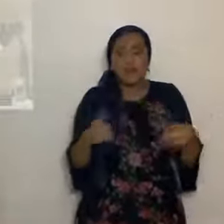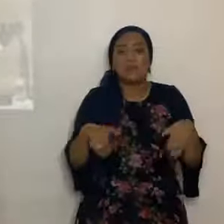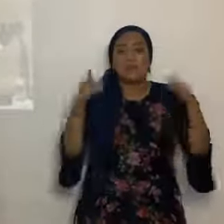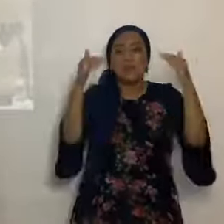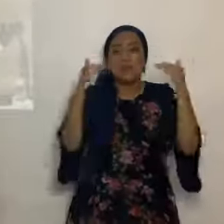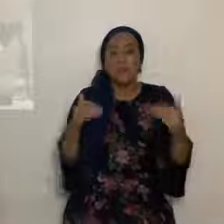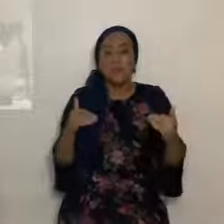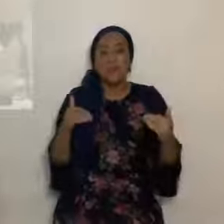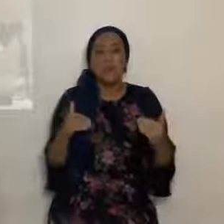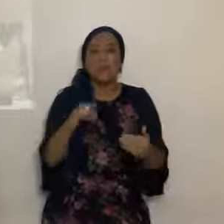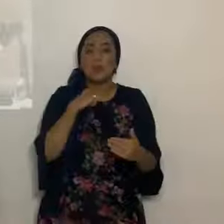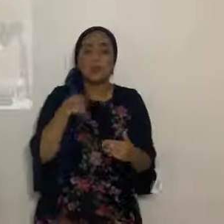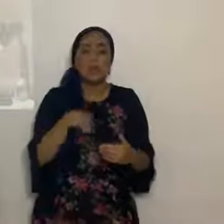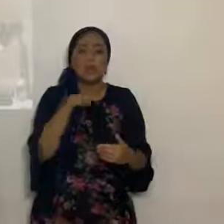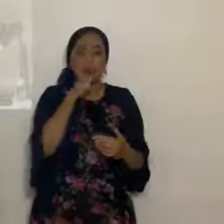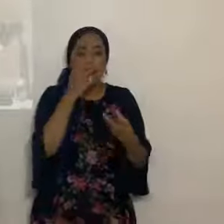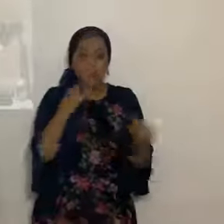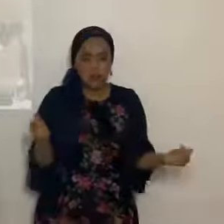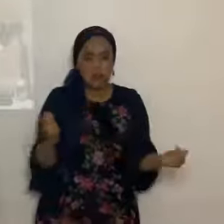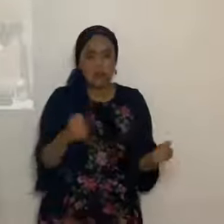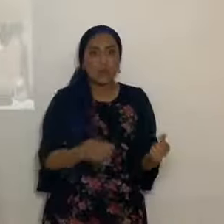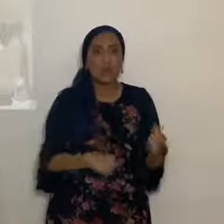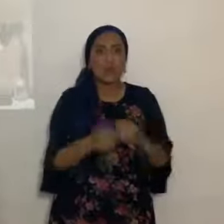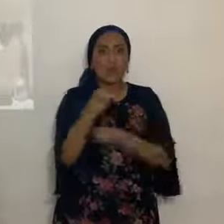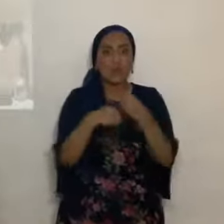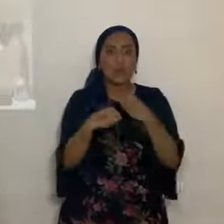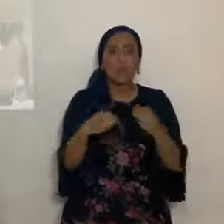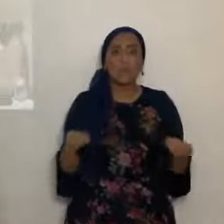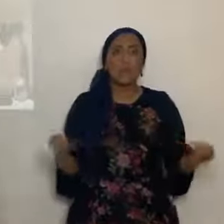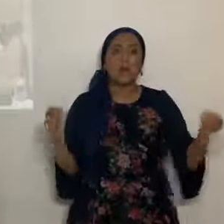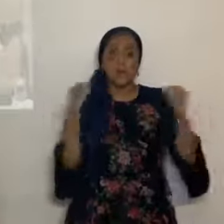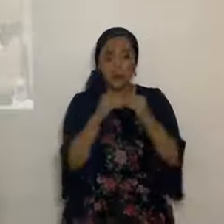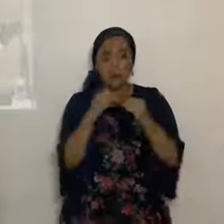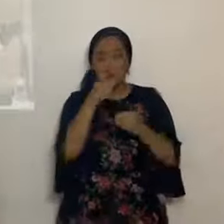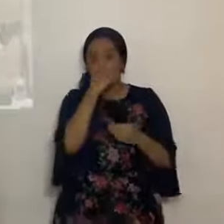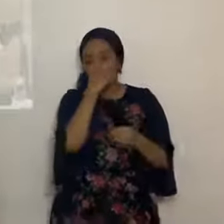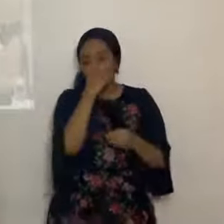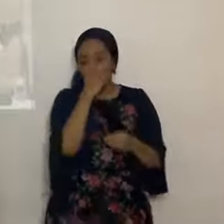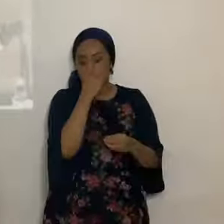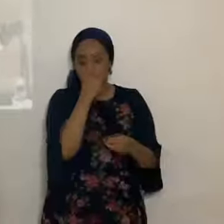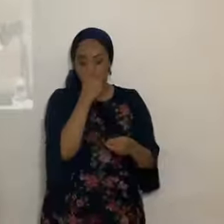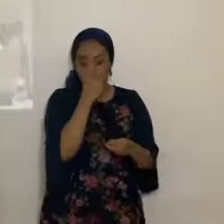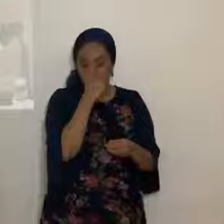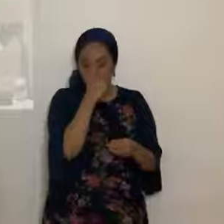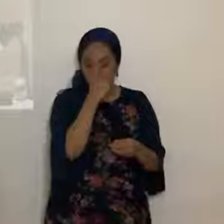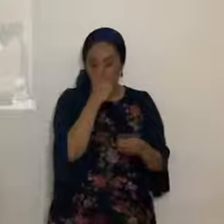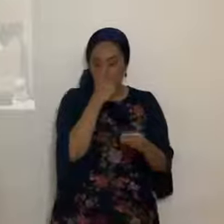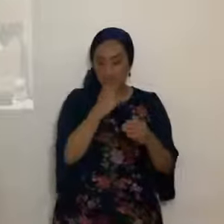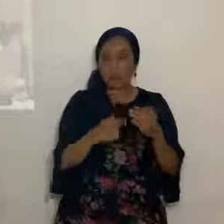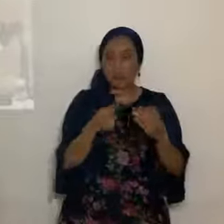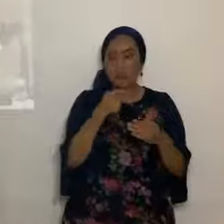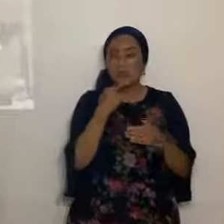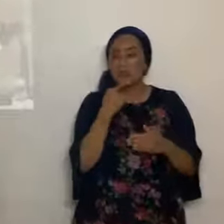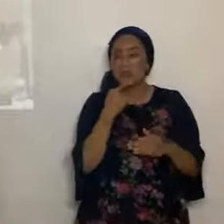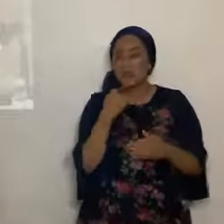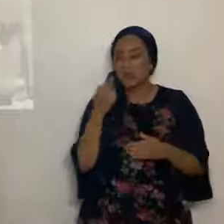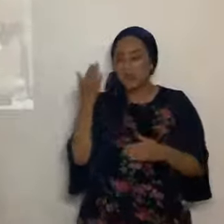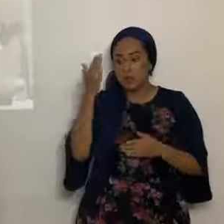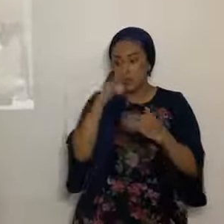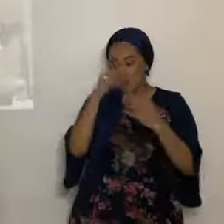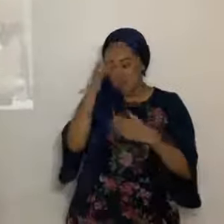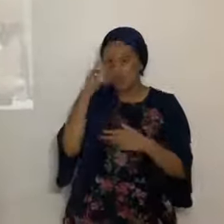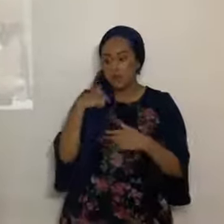punto por el cual no se sana uno: comer de más. Entonces, ¿qué recomienda el Eterno?